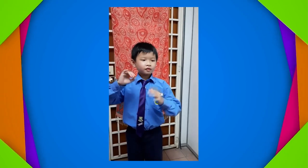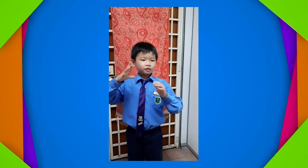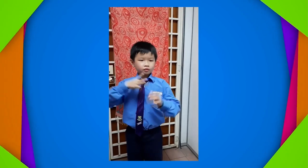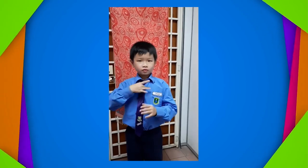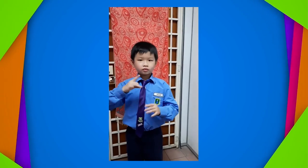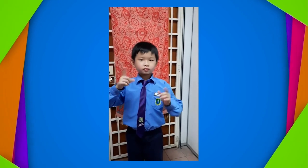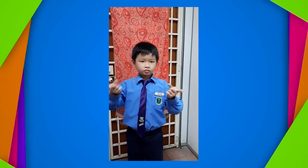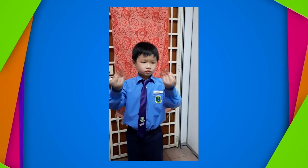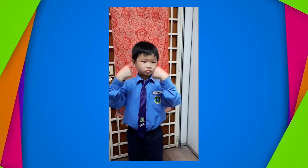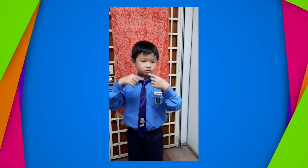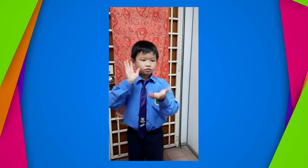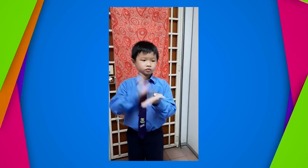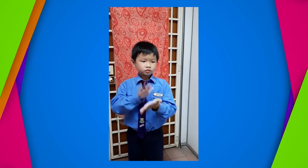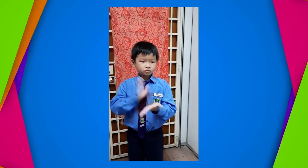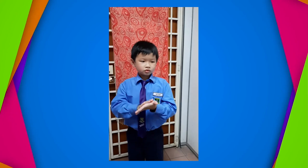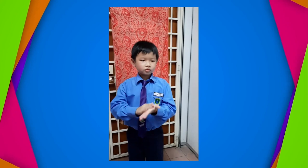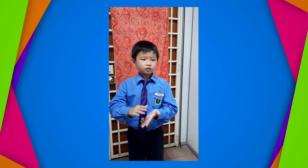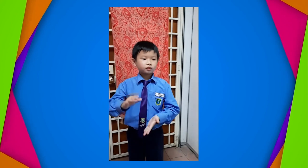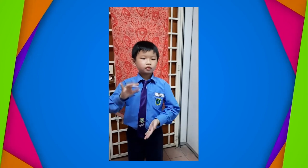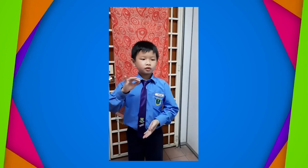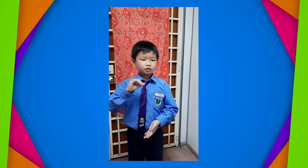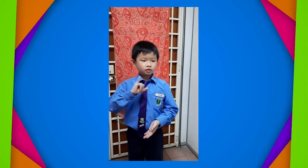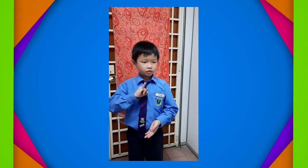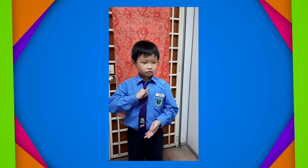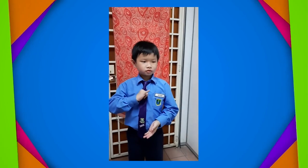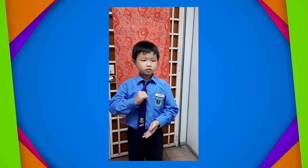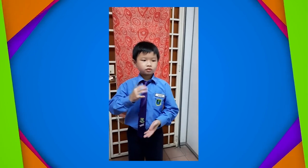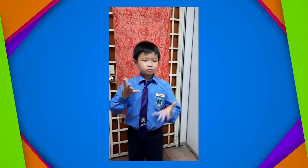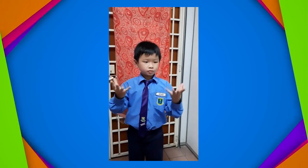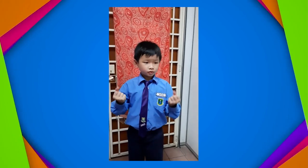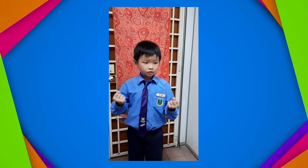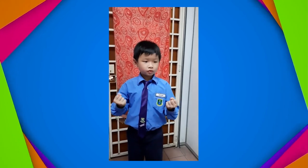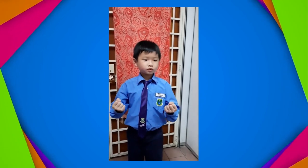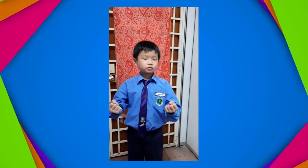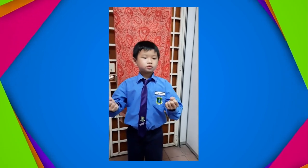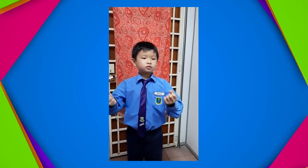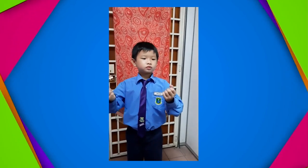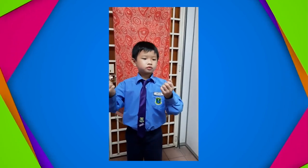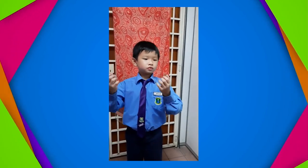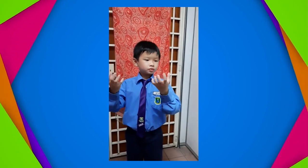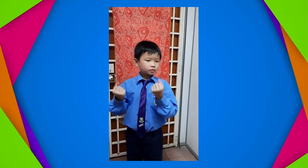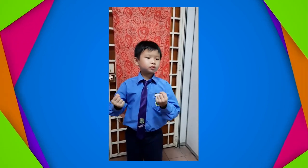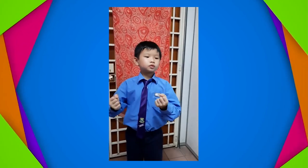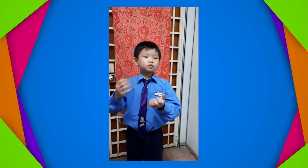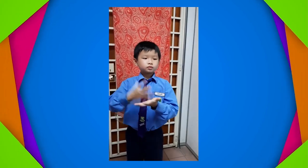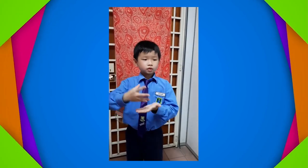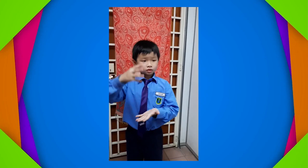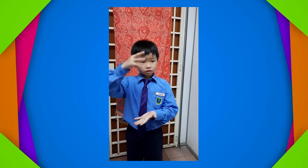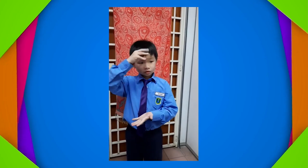Saya suka datang sekolah. Saya mahu